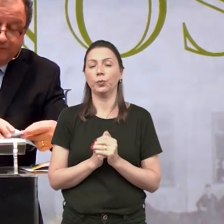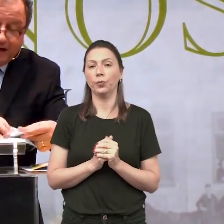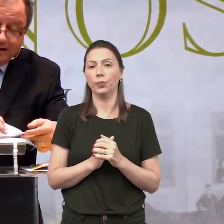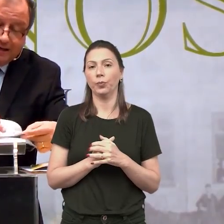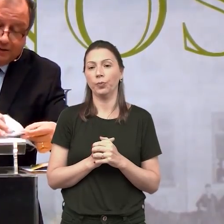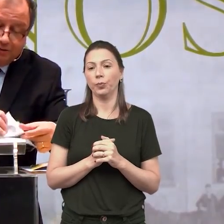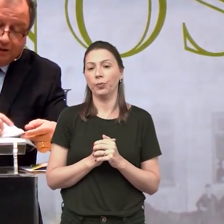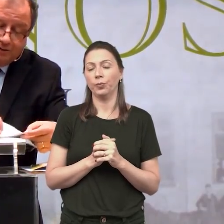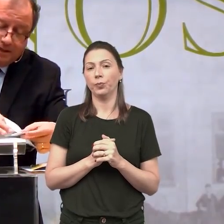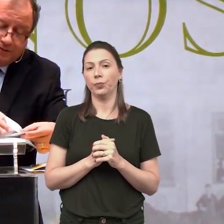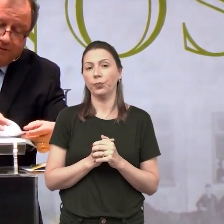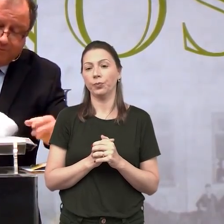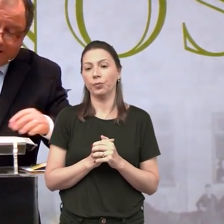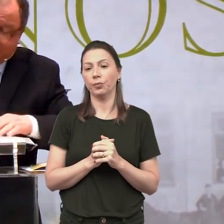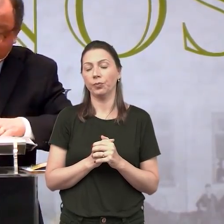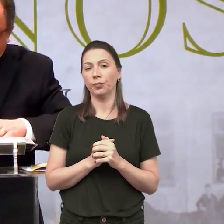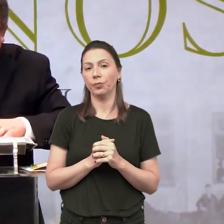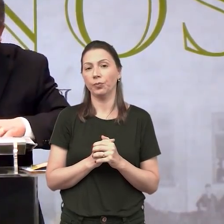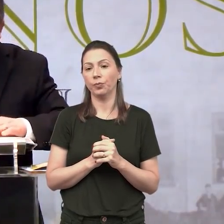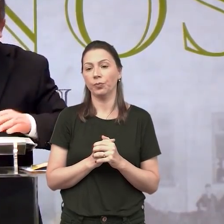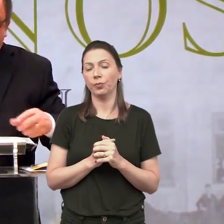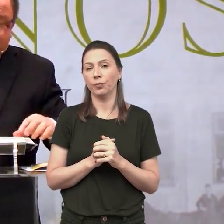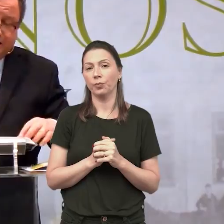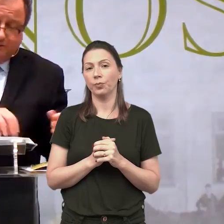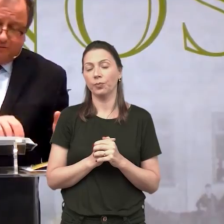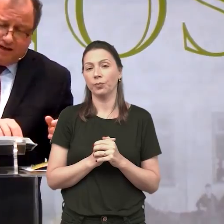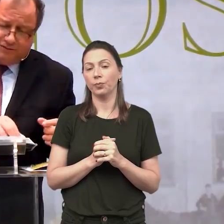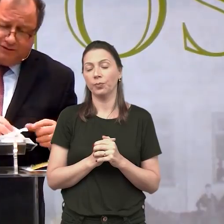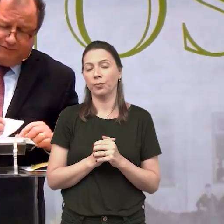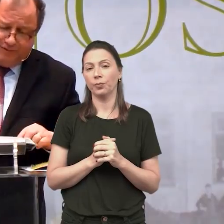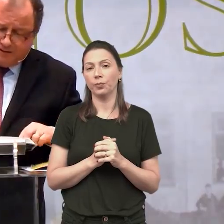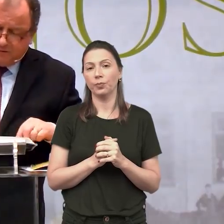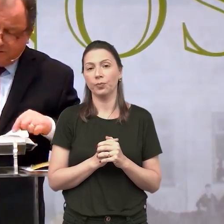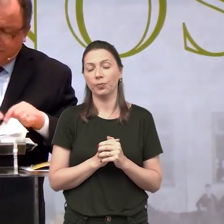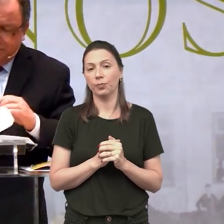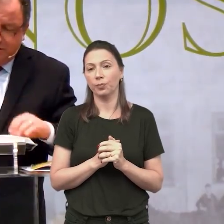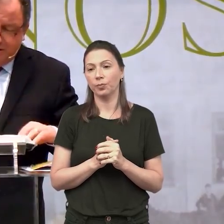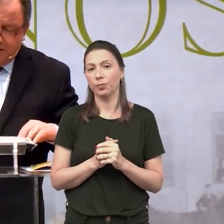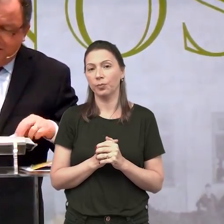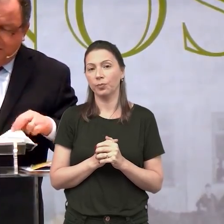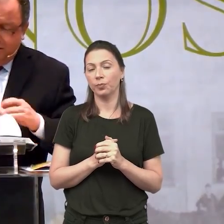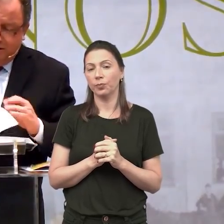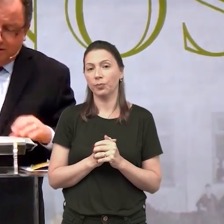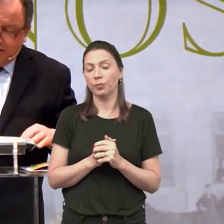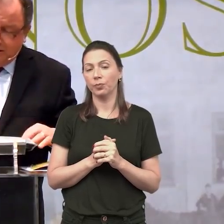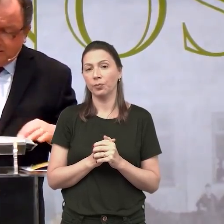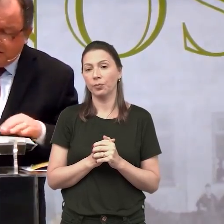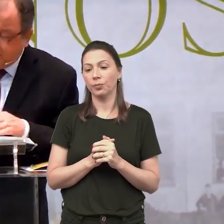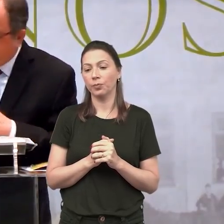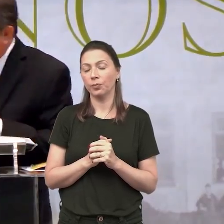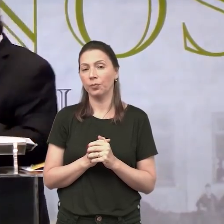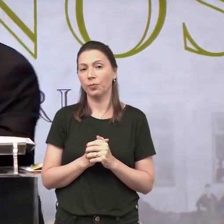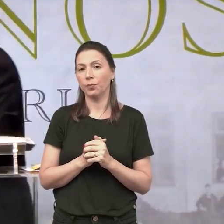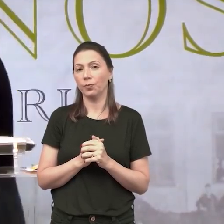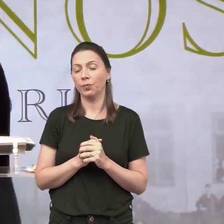Quando a gente vai falar desse assunto, então, pastor, vamos pular para outro assunto, porque esse assunto é um assunto difícil. E esse negócio de conhecer a vontade de Deus,